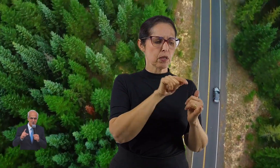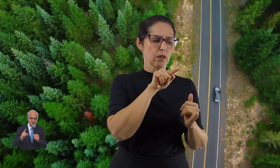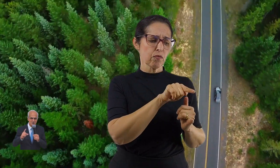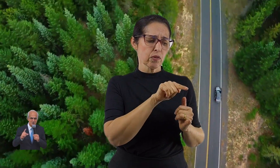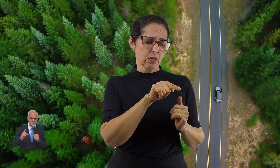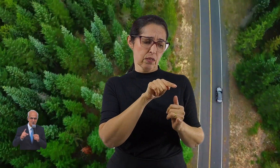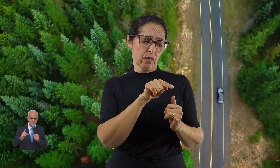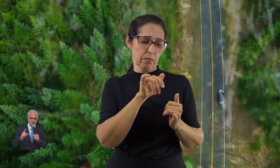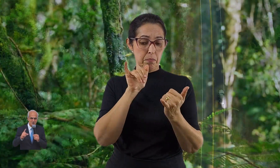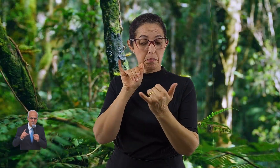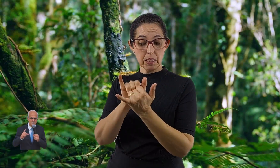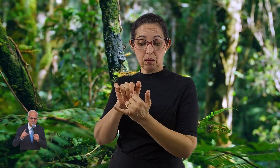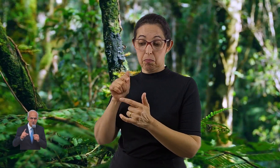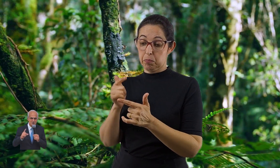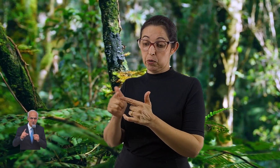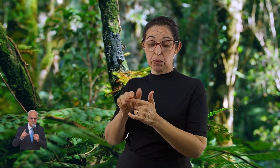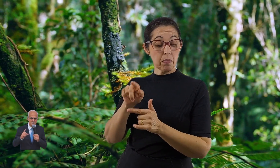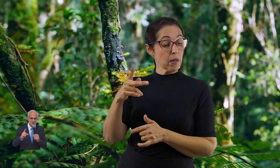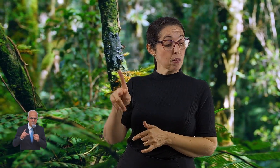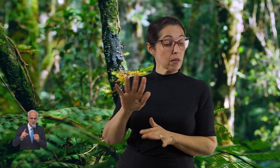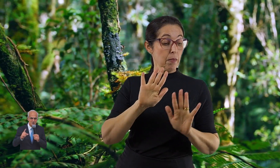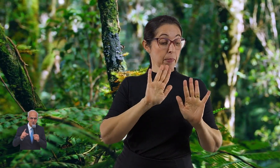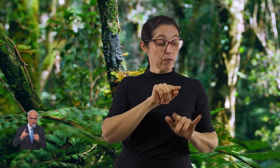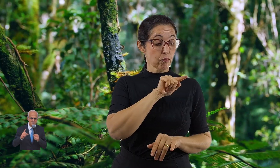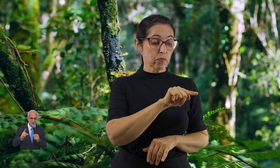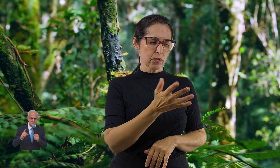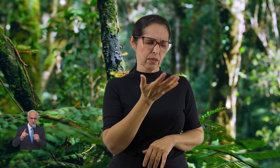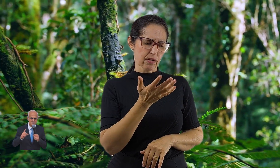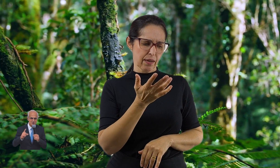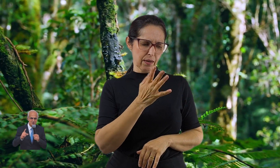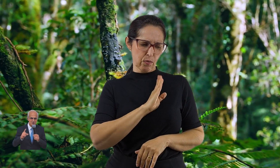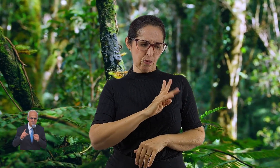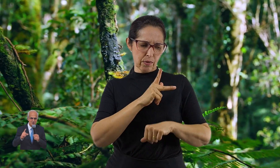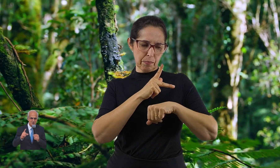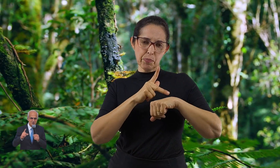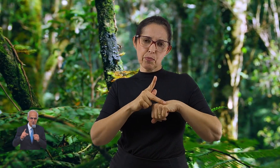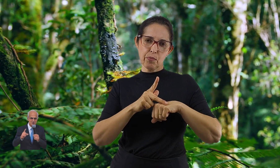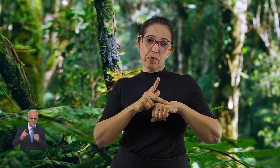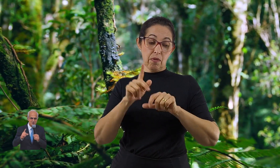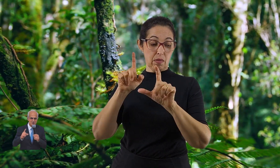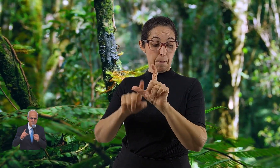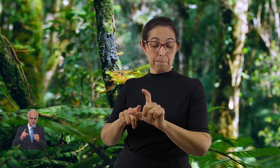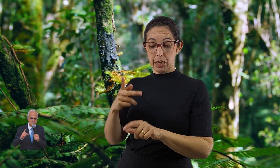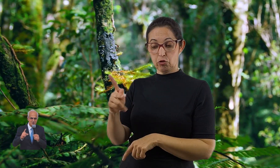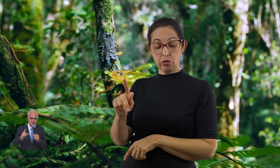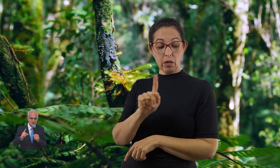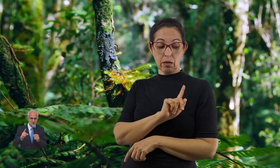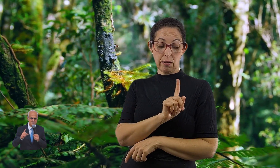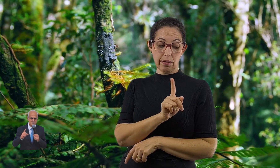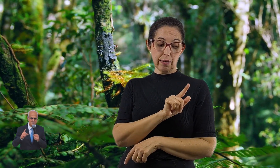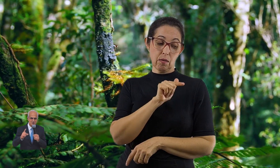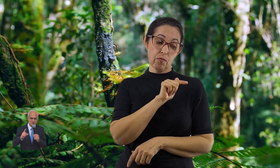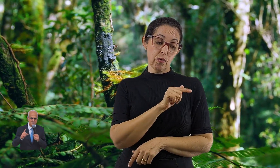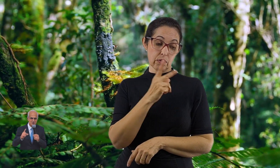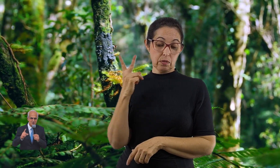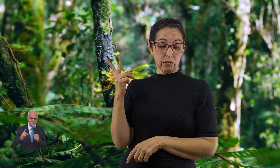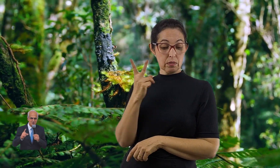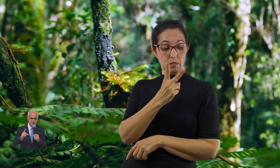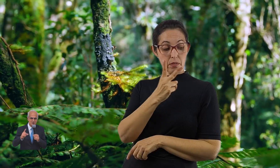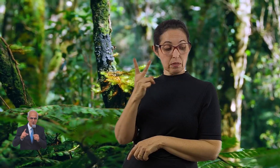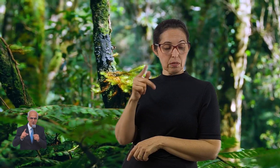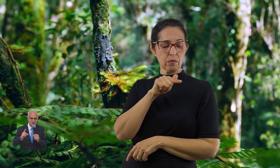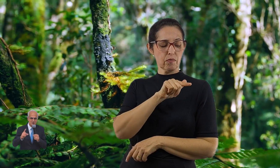problema dela é dela com o Senhor. Mas você quer um coração puro. E não depende dela, a sua bênção depende de você e do Senhor. Então